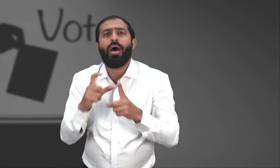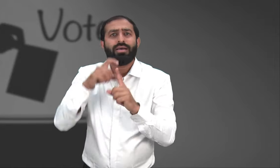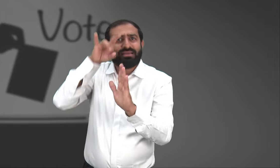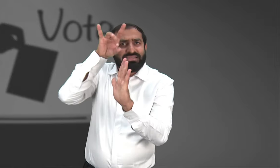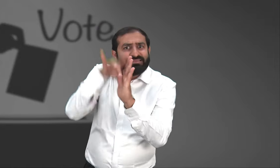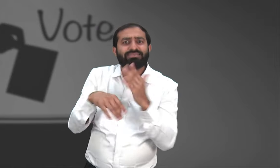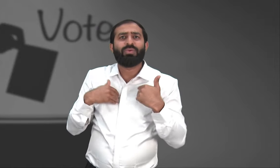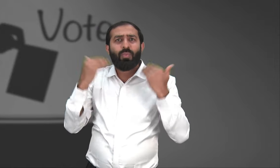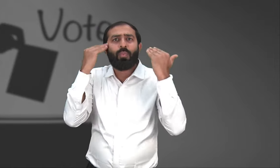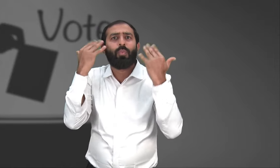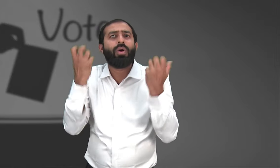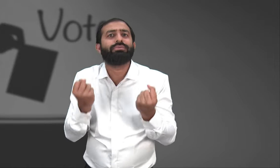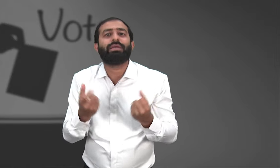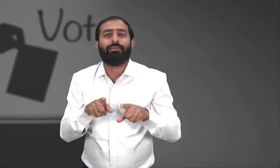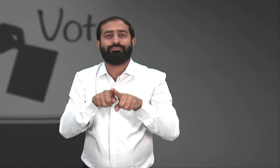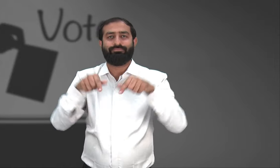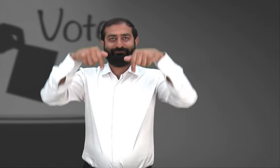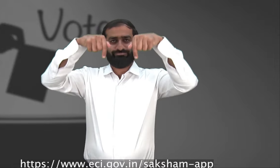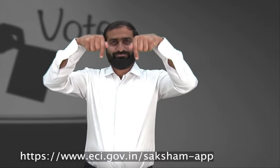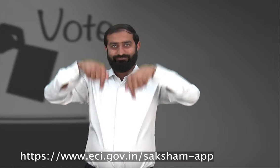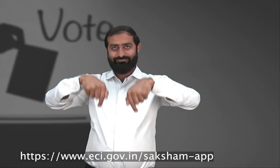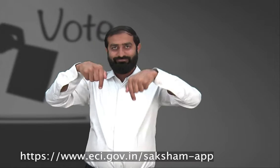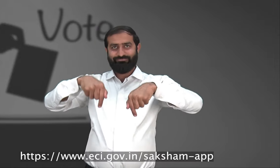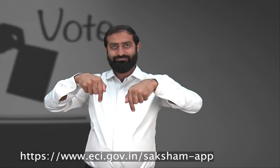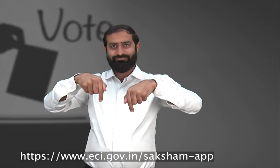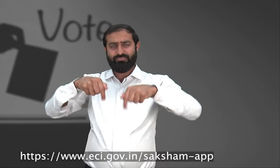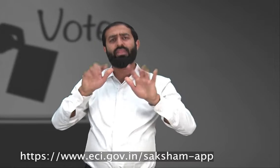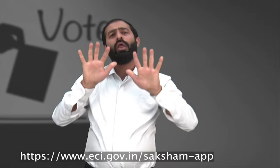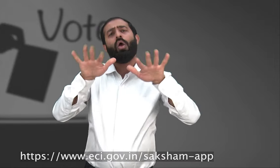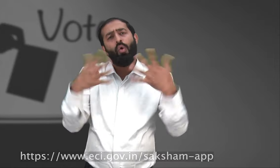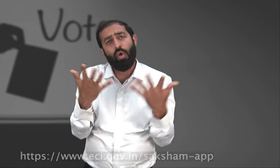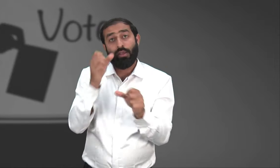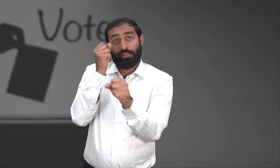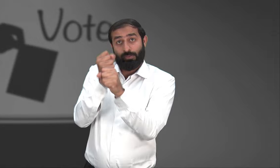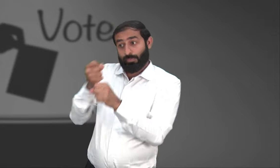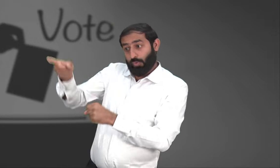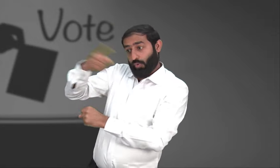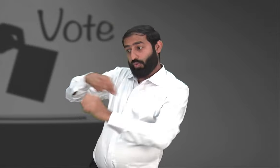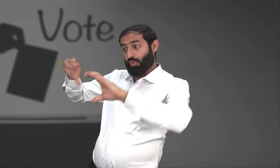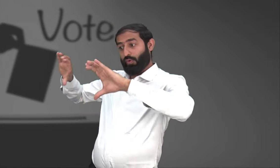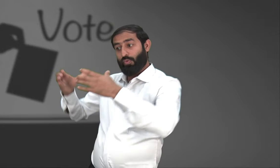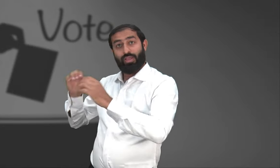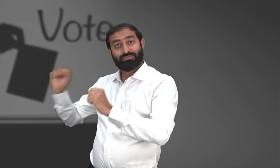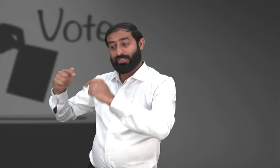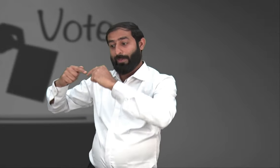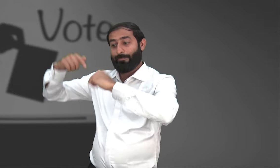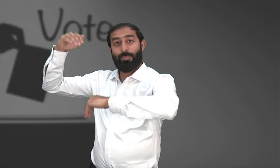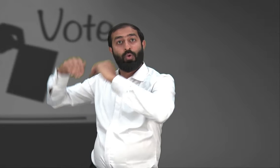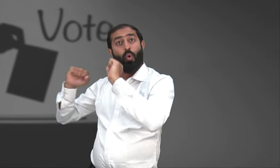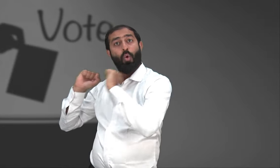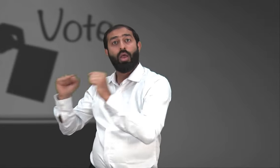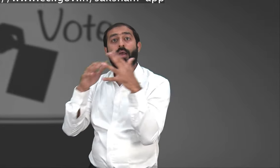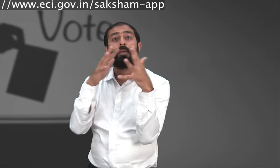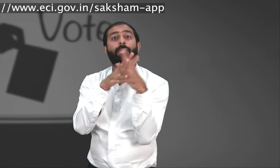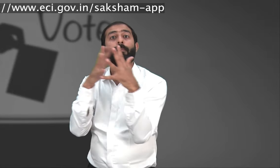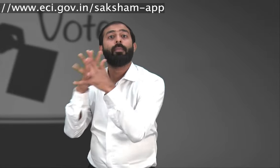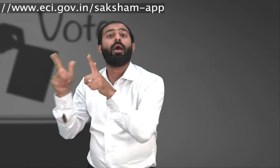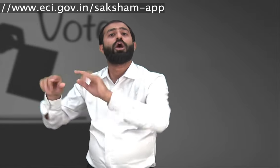सेवाओं की जानकारी प्राप्त करने के लिए आप विवरण में दिए गए लिंक पर क्लिक करें या भारत निर्वाचन आयोग की वेबसाइट पर भी आप यह